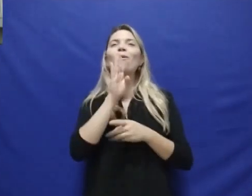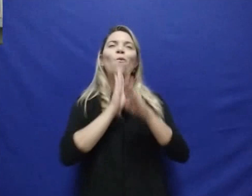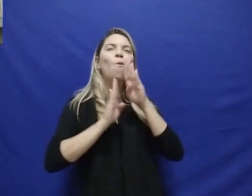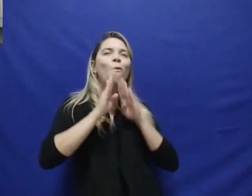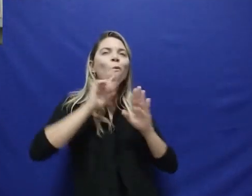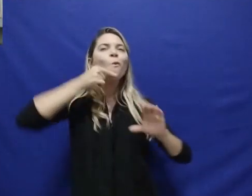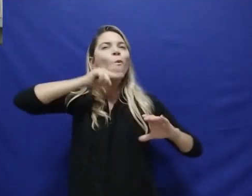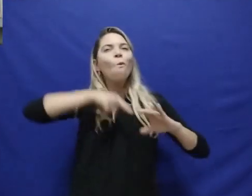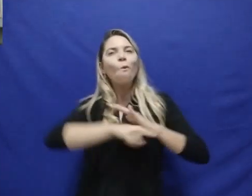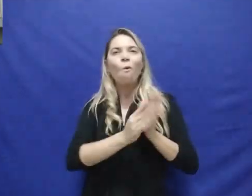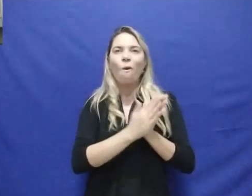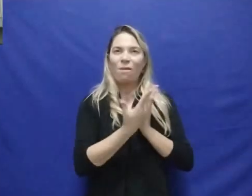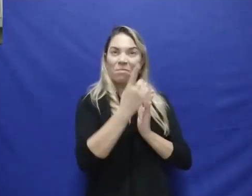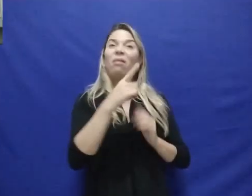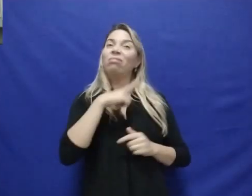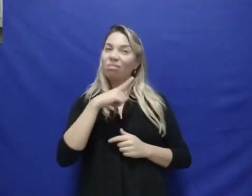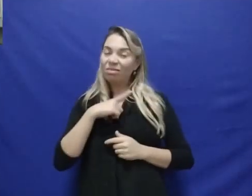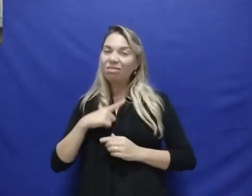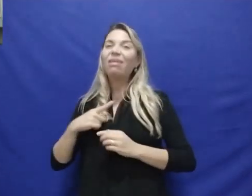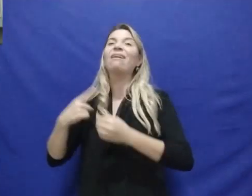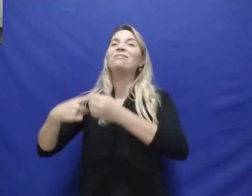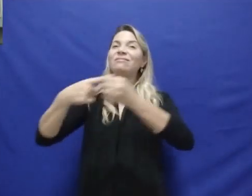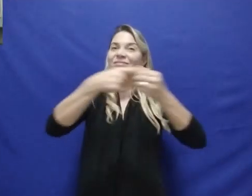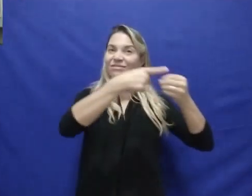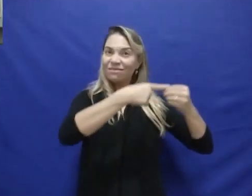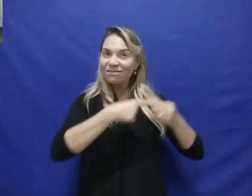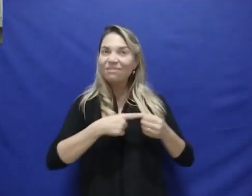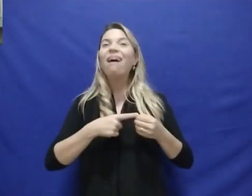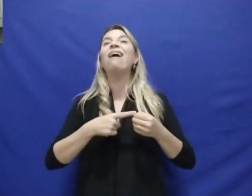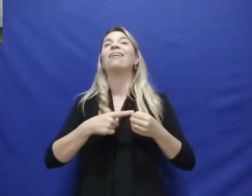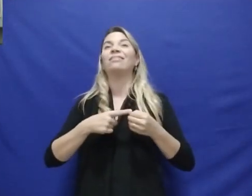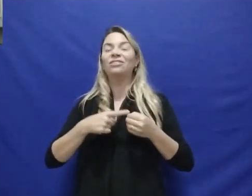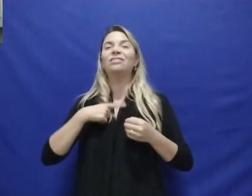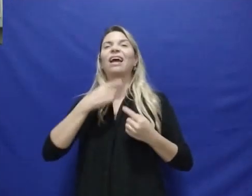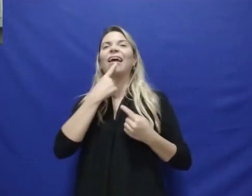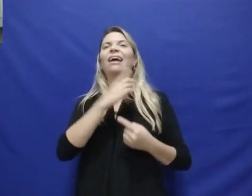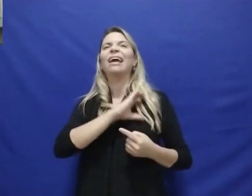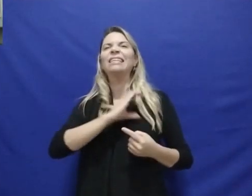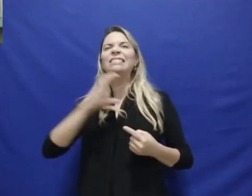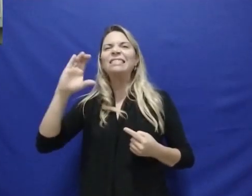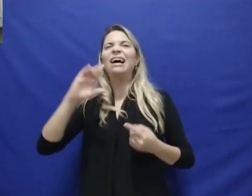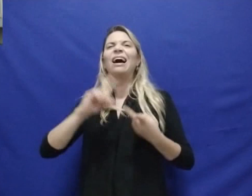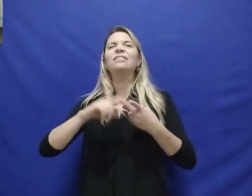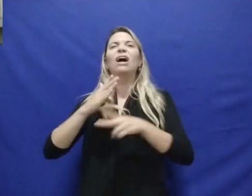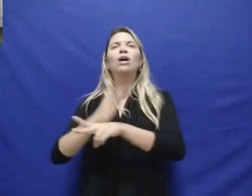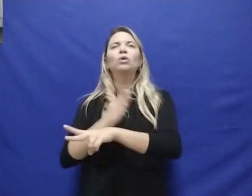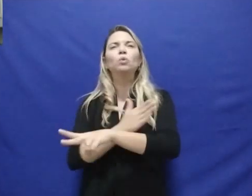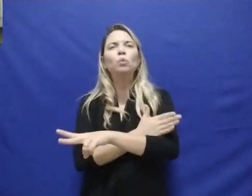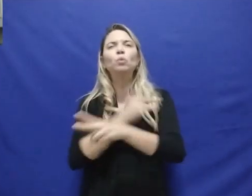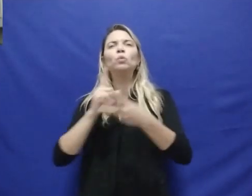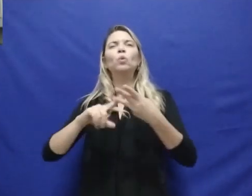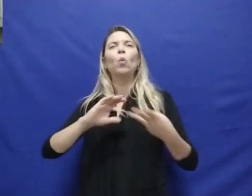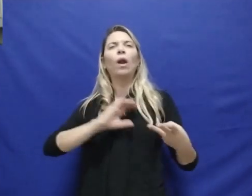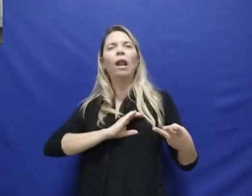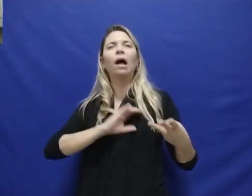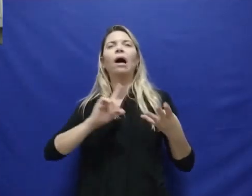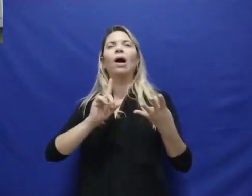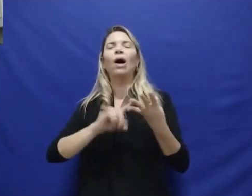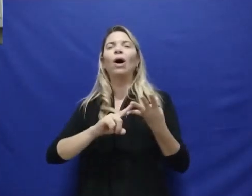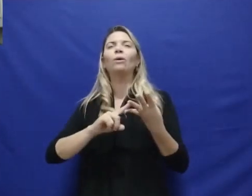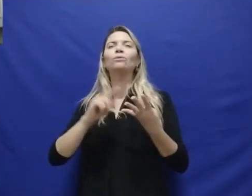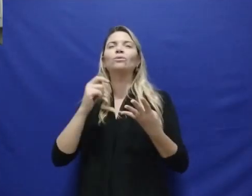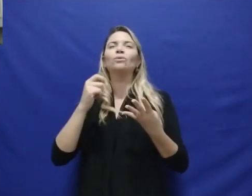estão missionários enviados por nós: Cristais, Carmo do Cajuru, Cláudio e Abaeté. Aqui